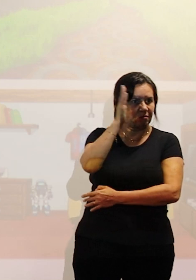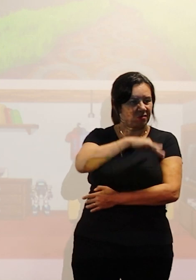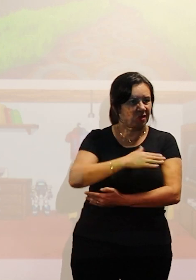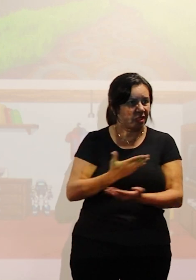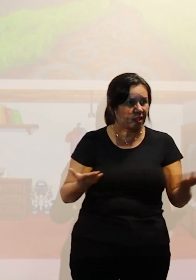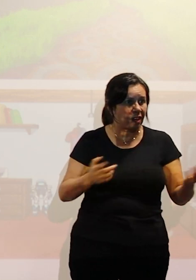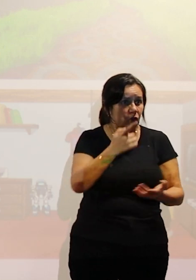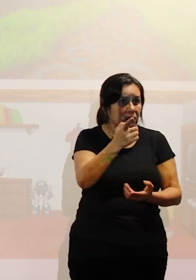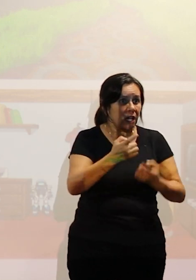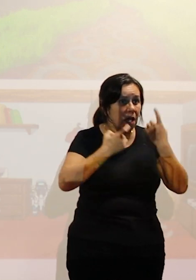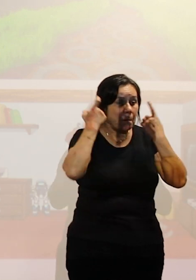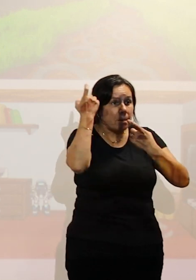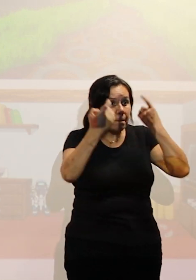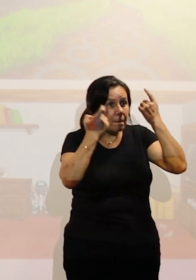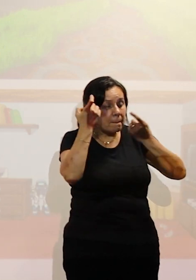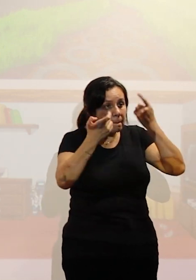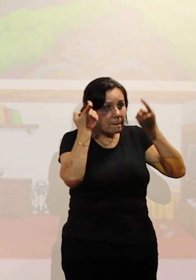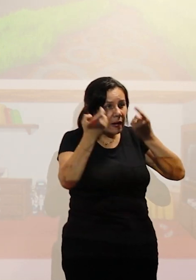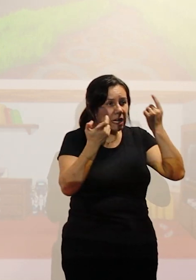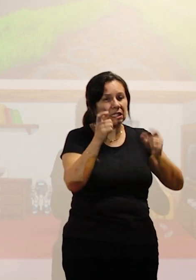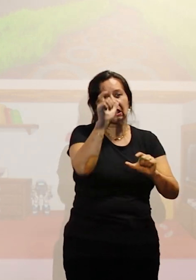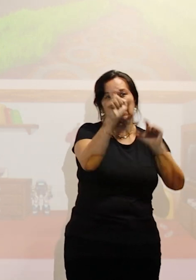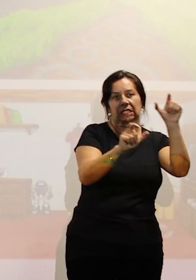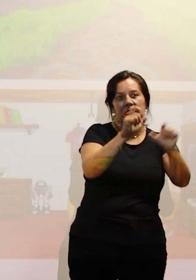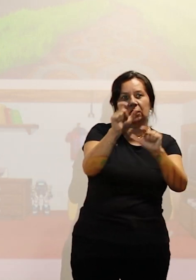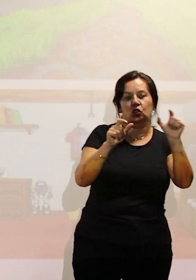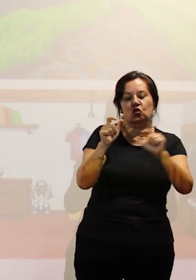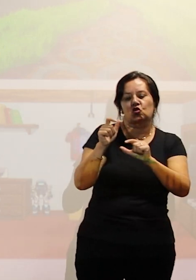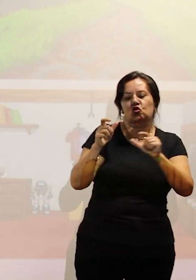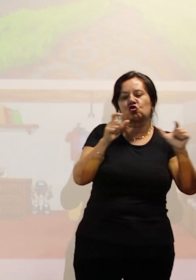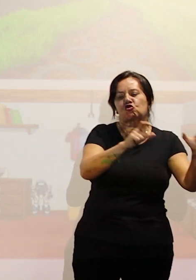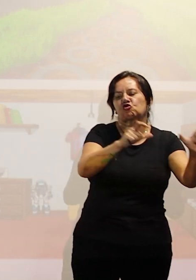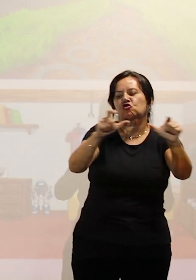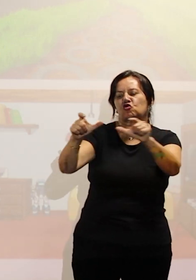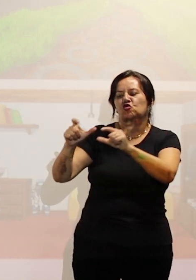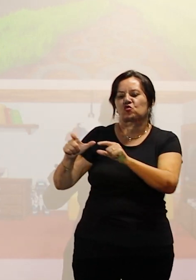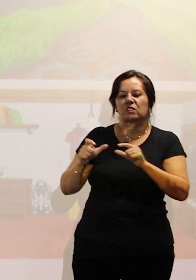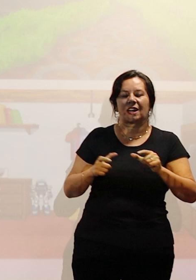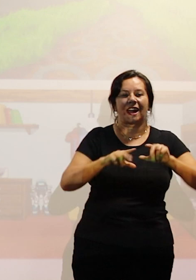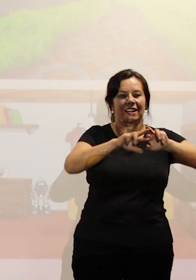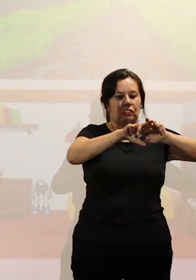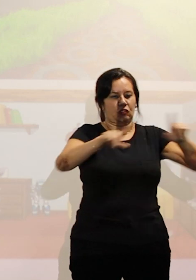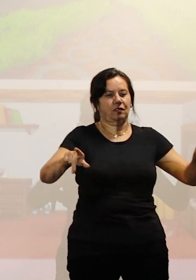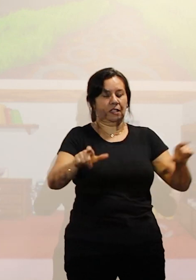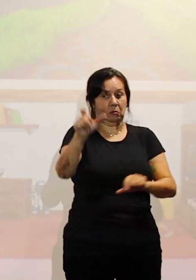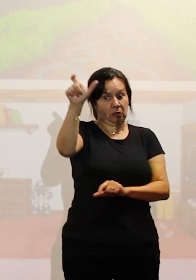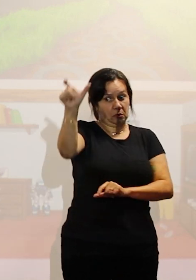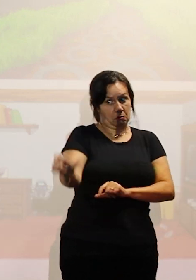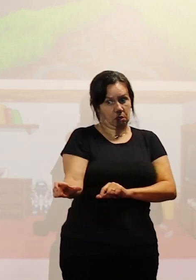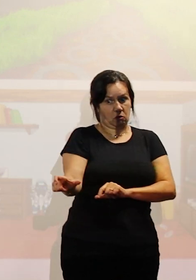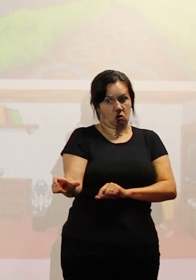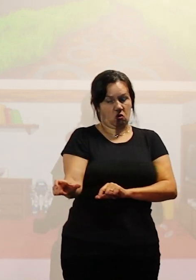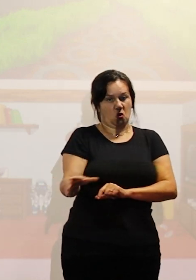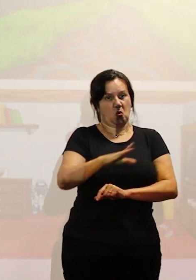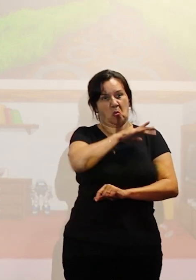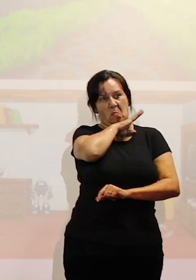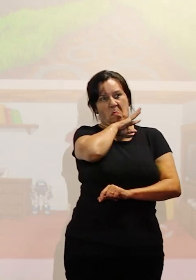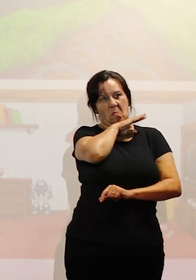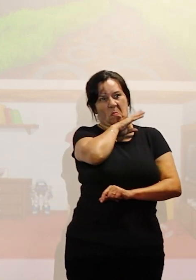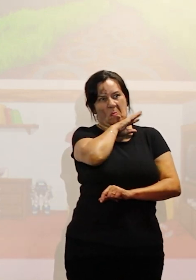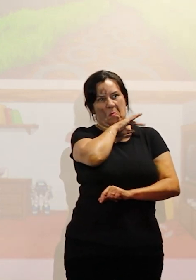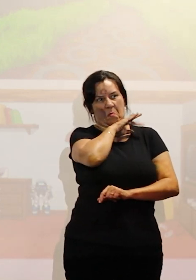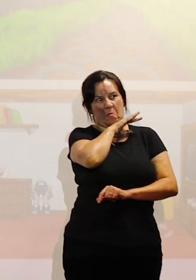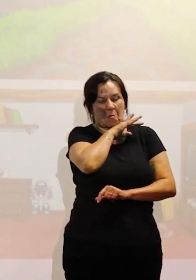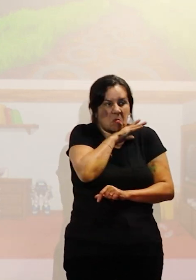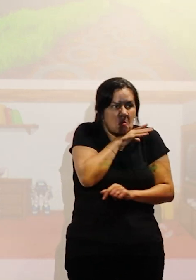Mas imaginem vocês se, sei lá, Among Us fosse no universo de Star Wars. Podia ser uma pessoa rebelde que se